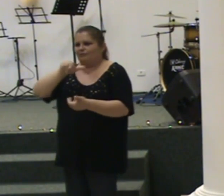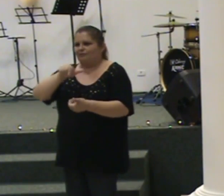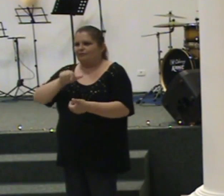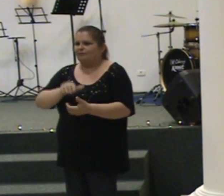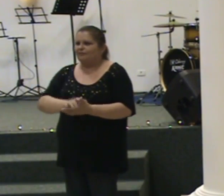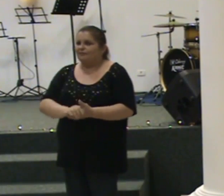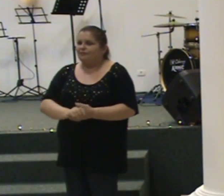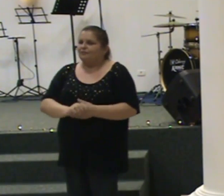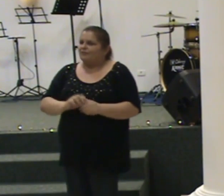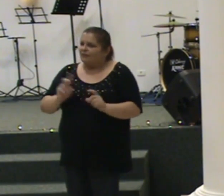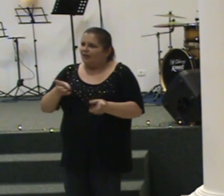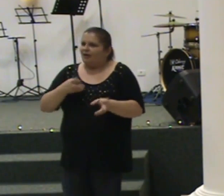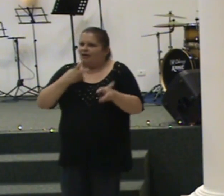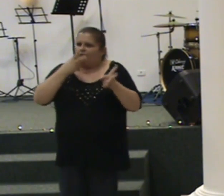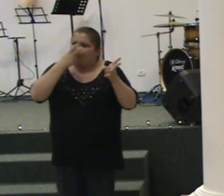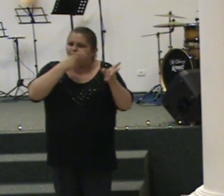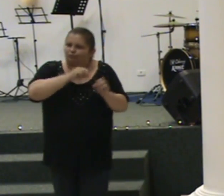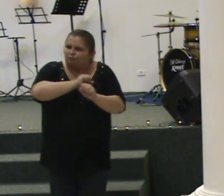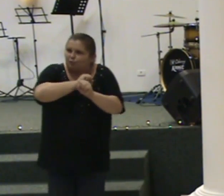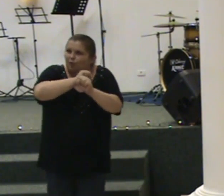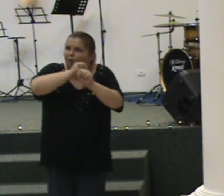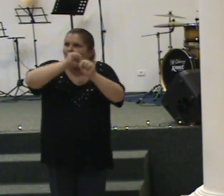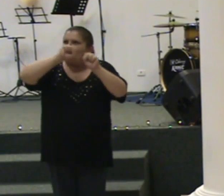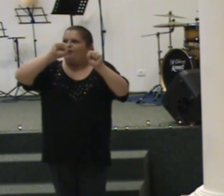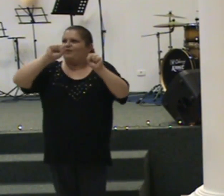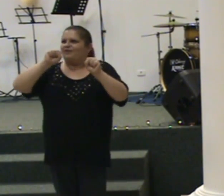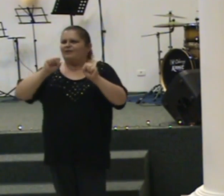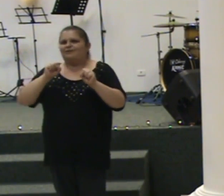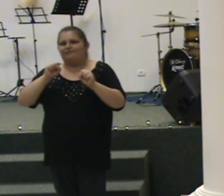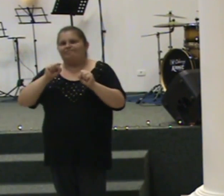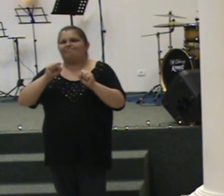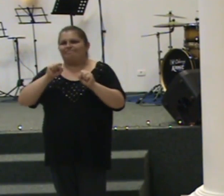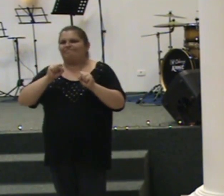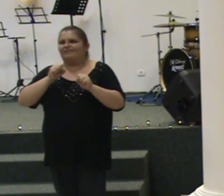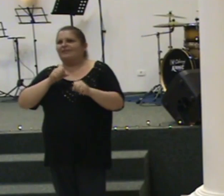e reconhece Maria como tua esposa. Irmãos,